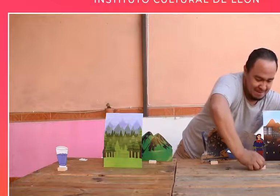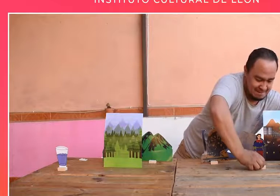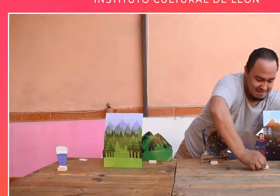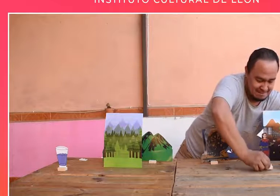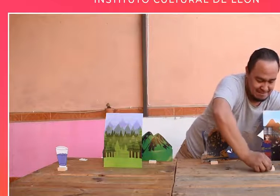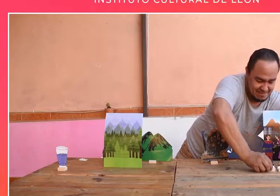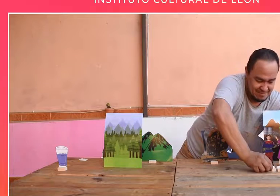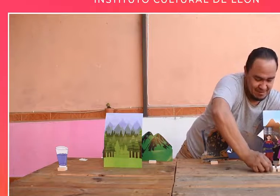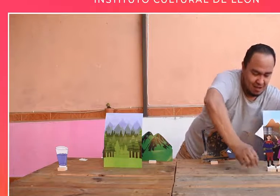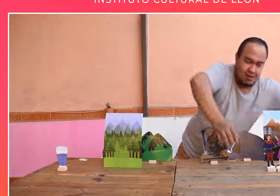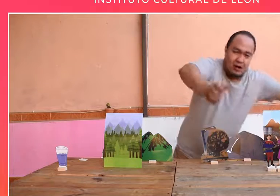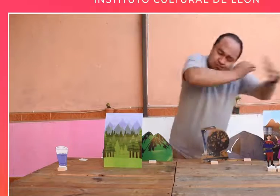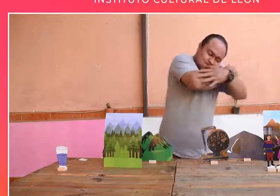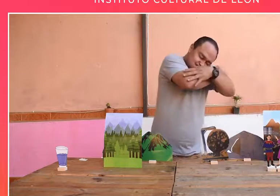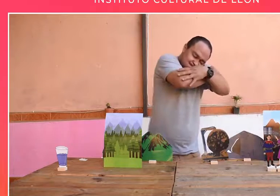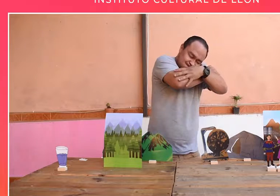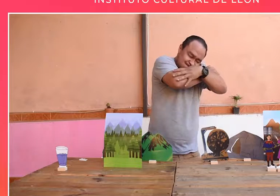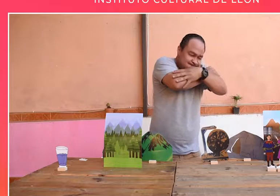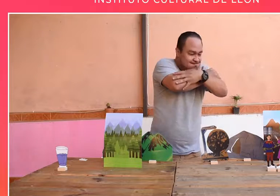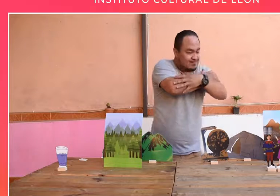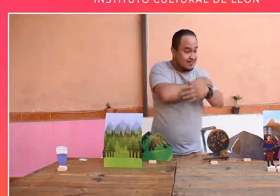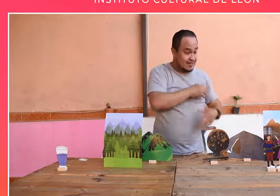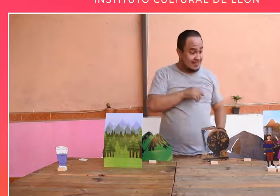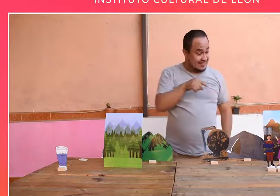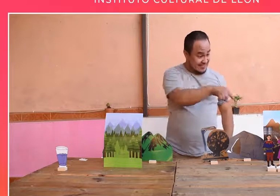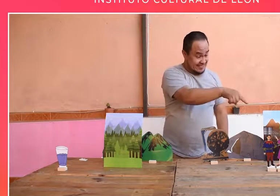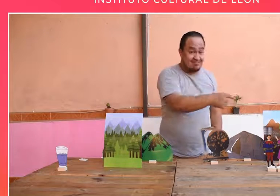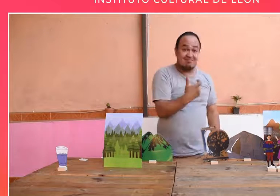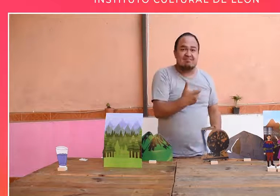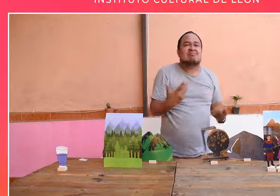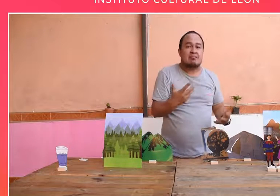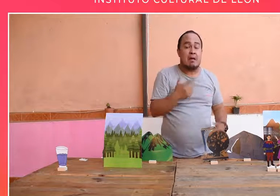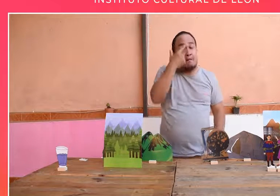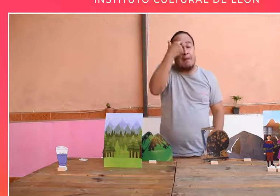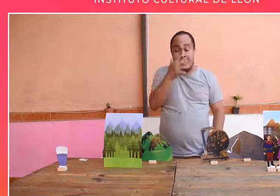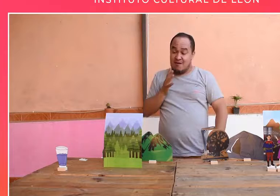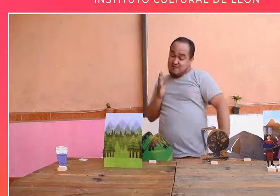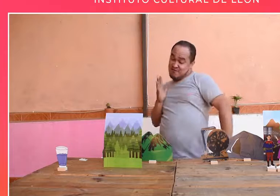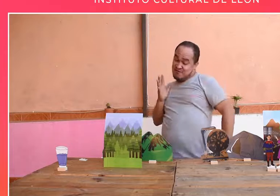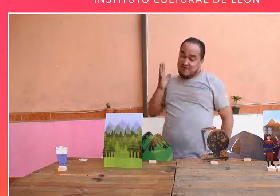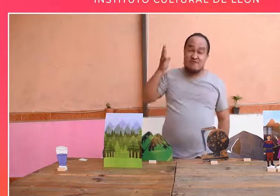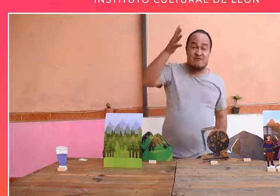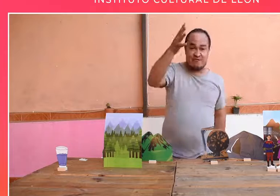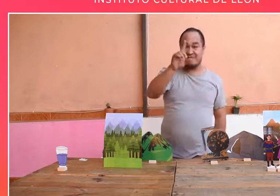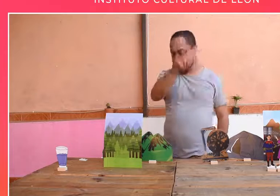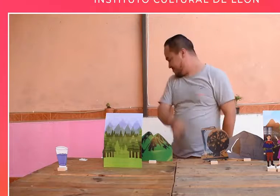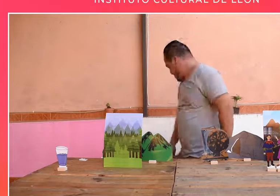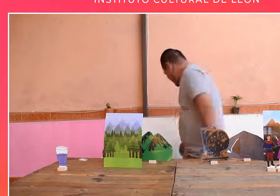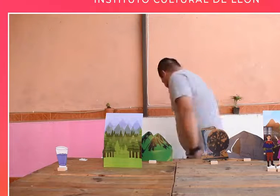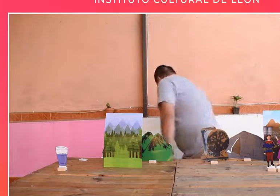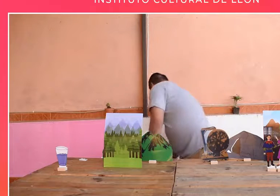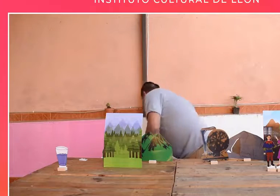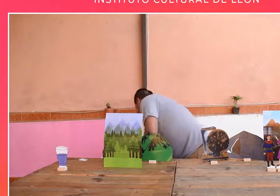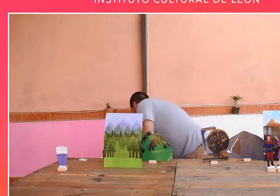Se abrazaron los dos y habían celebrado que habían encontrado una gran